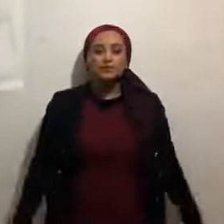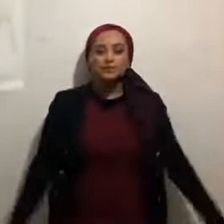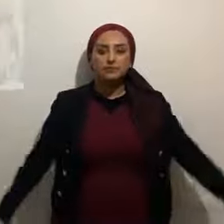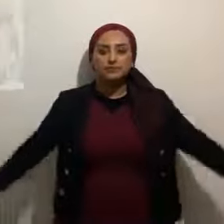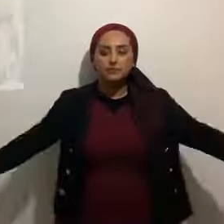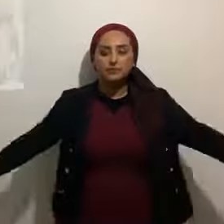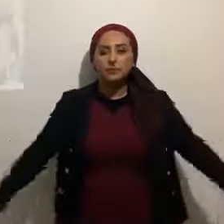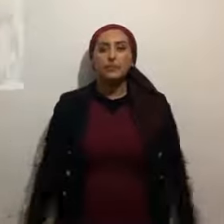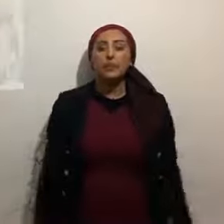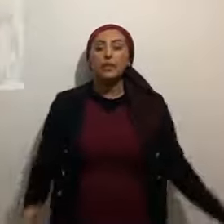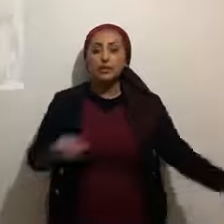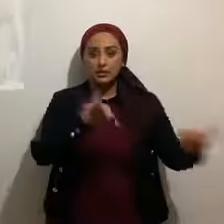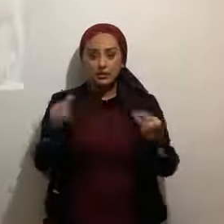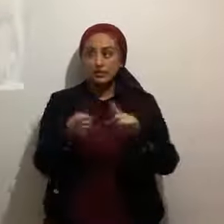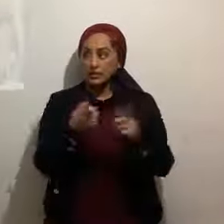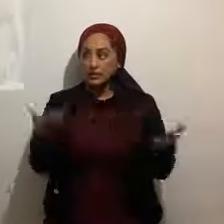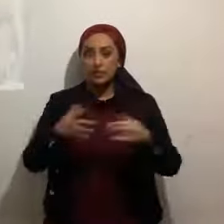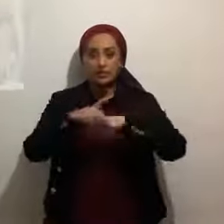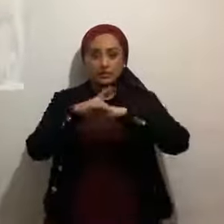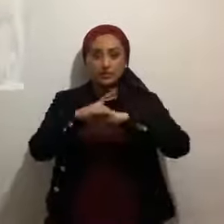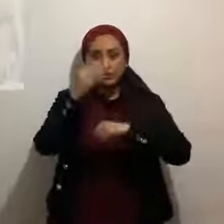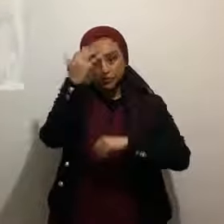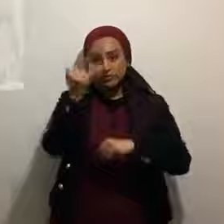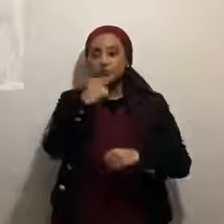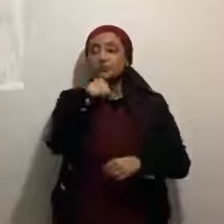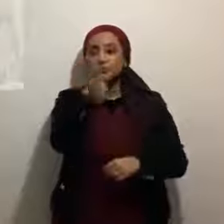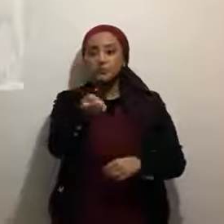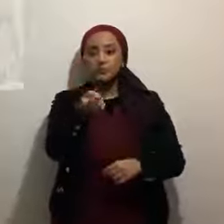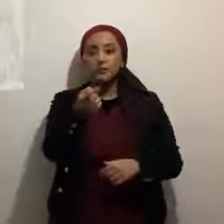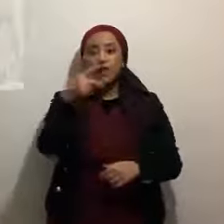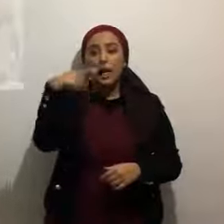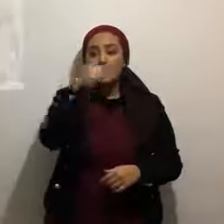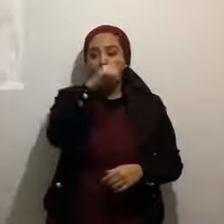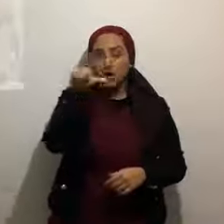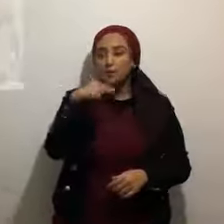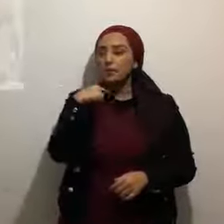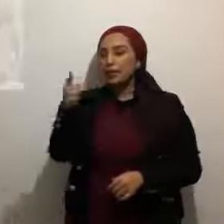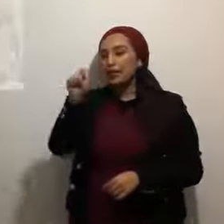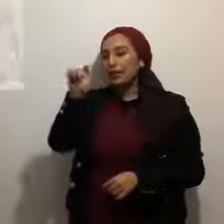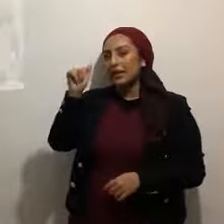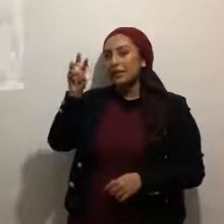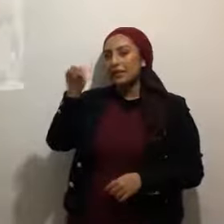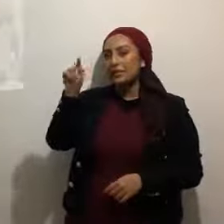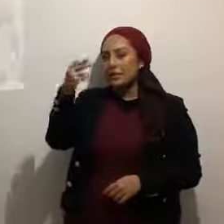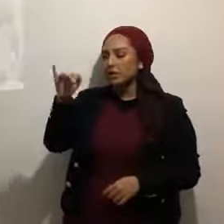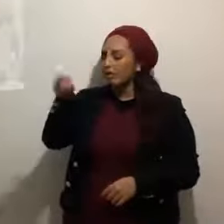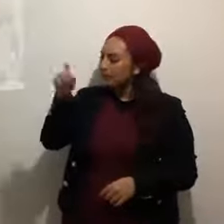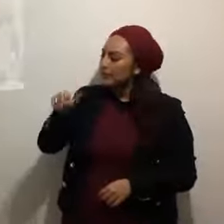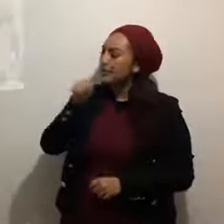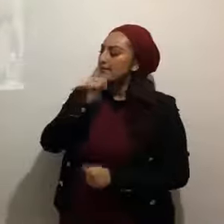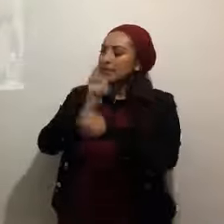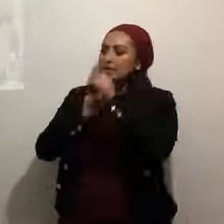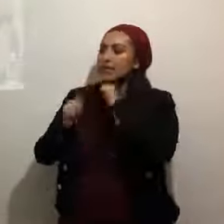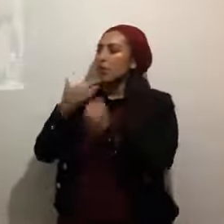Y también de la tierra, porque por eso le está diciendo Pablo, Rav Shaul, a Timoteo, tú sufres penalidades como buen soldado de Yahshua